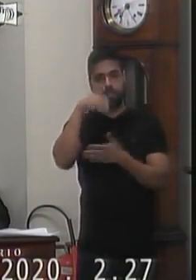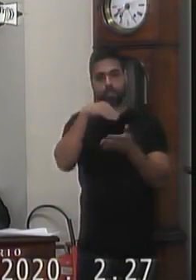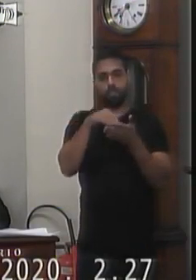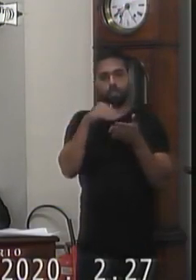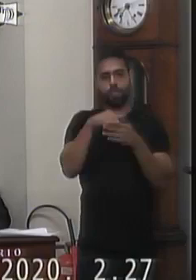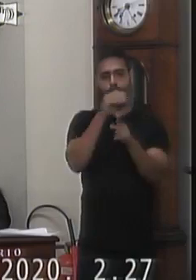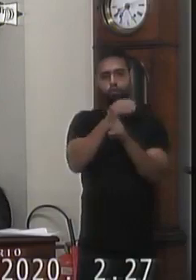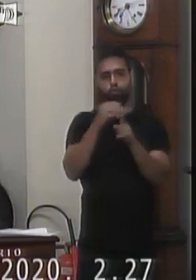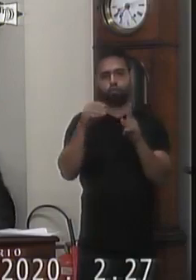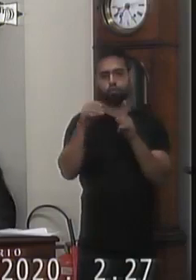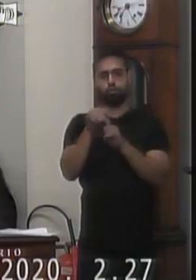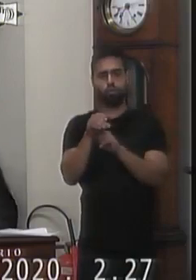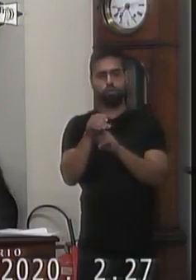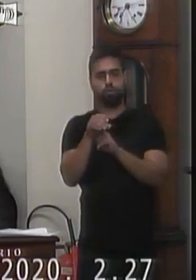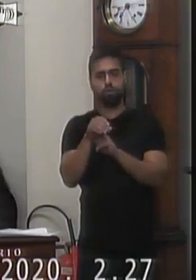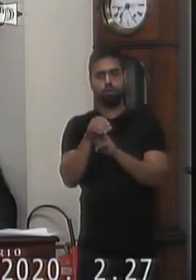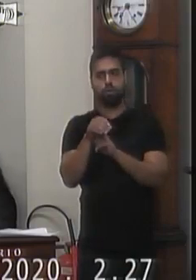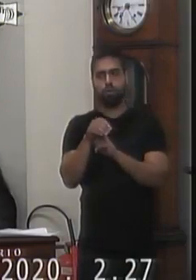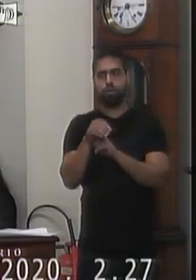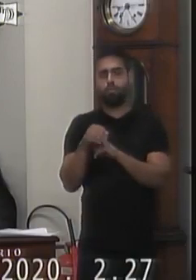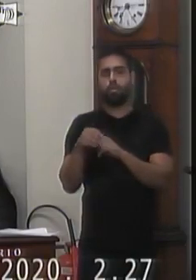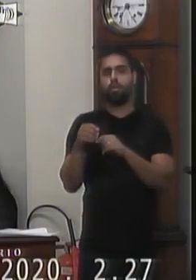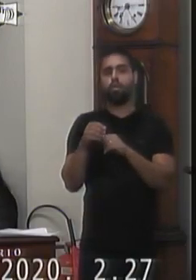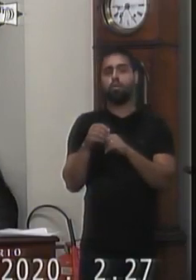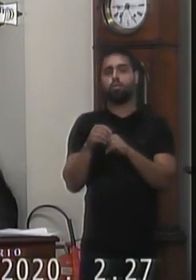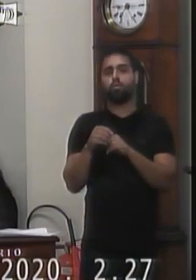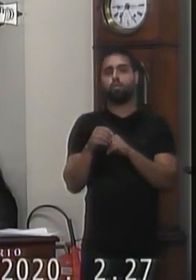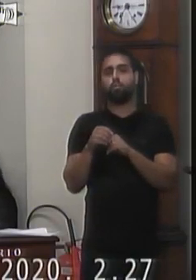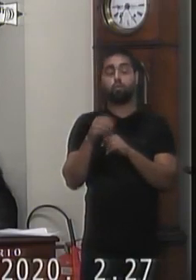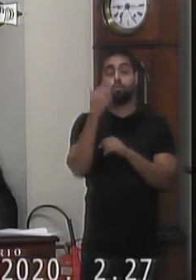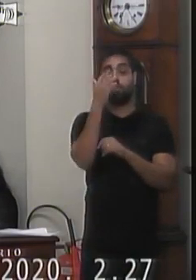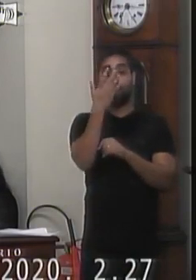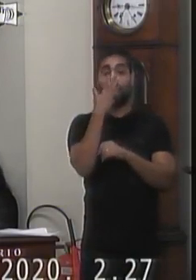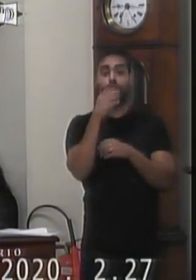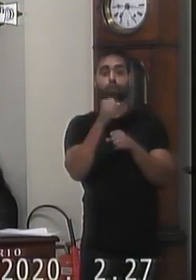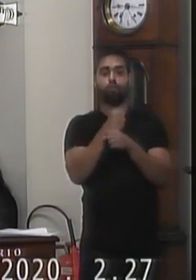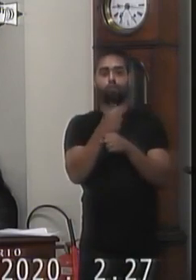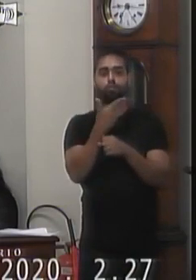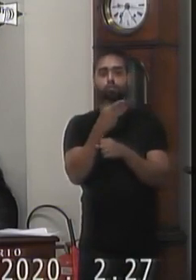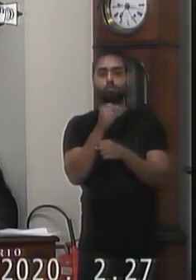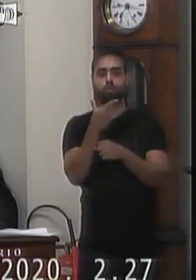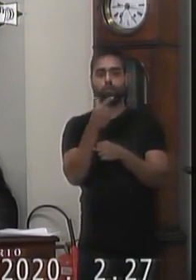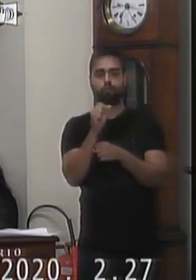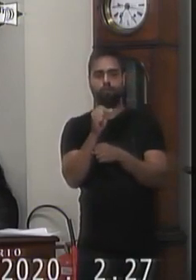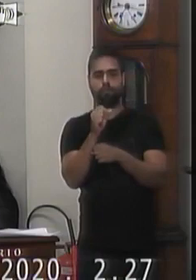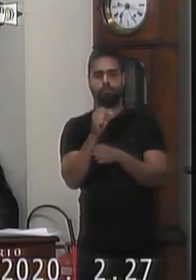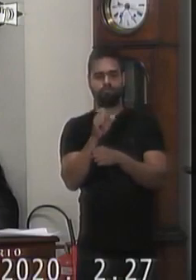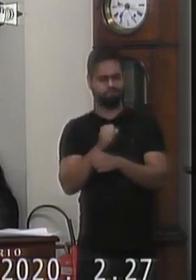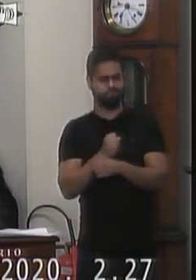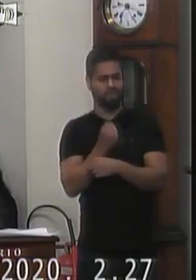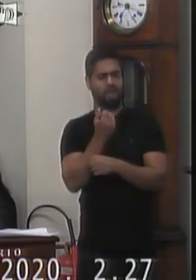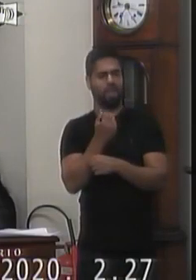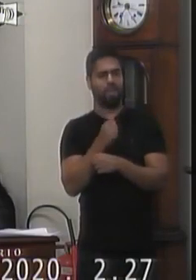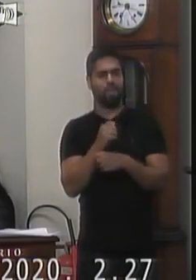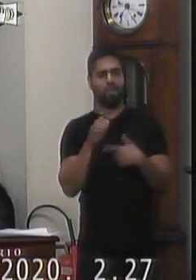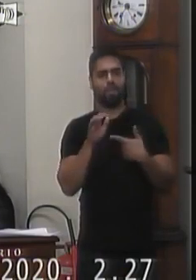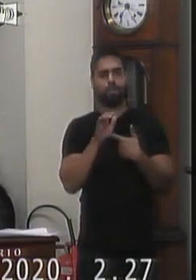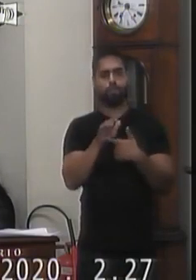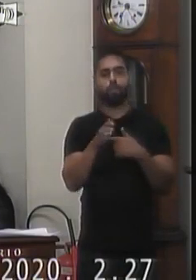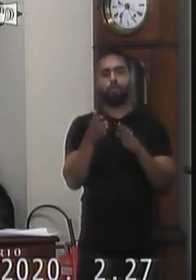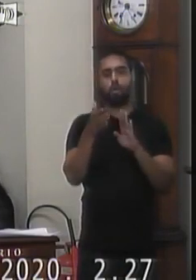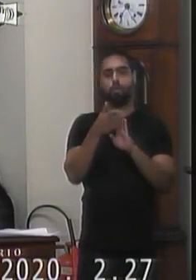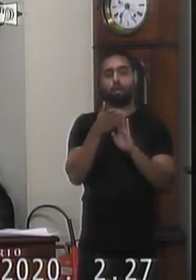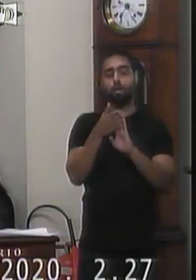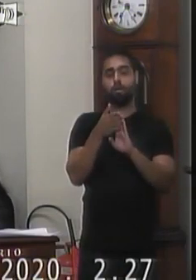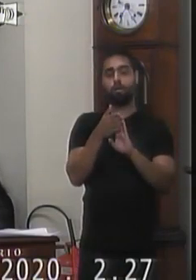Cultura, pela grandiosidade do evento realizado na edição do Carnaval 2020. Com muito orgulho que me apresento para a aprovação do